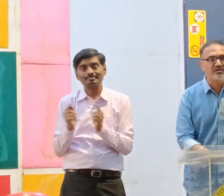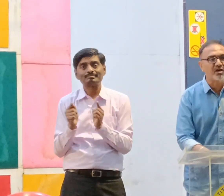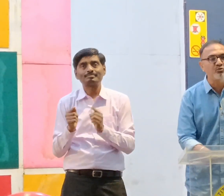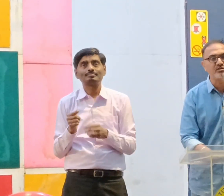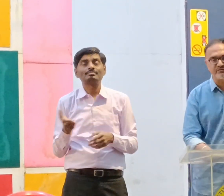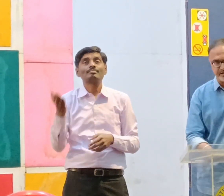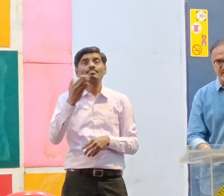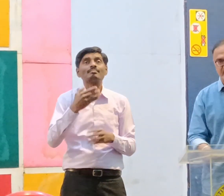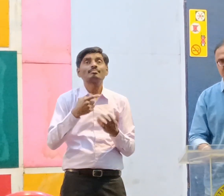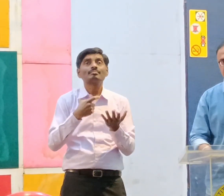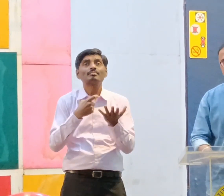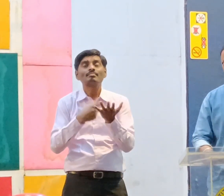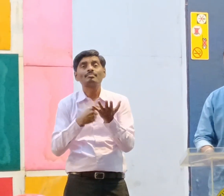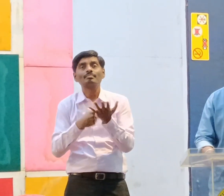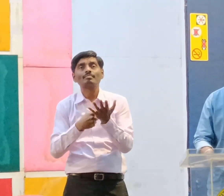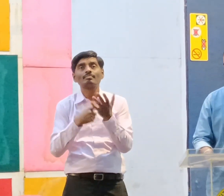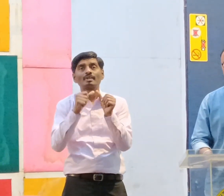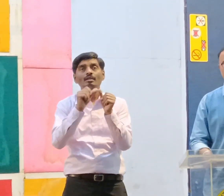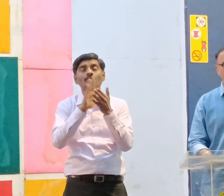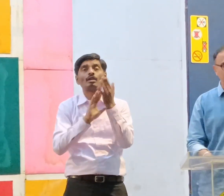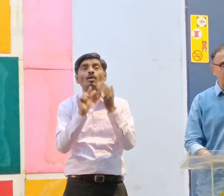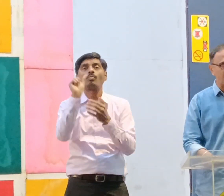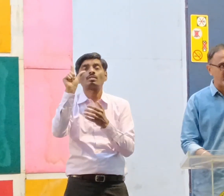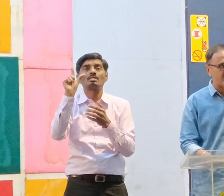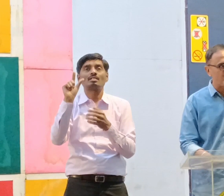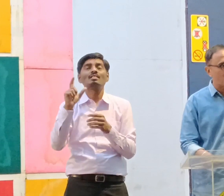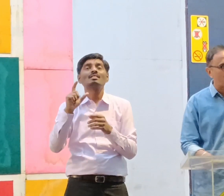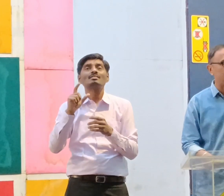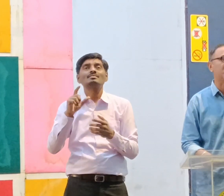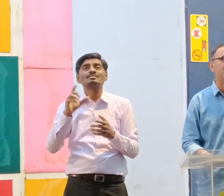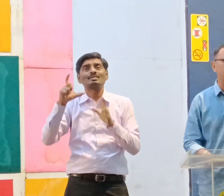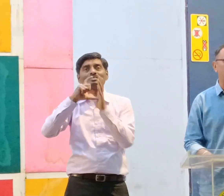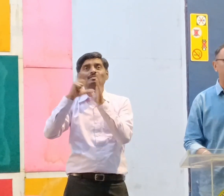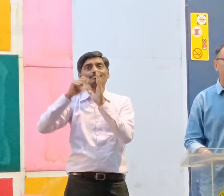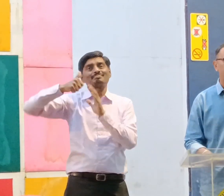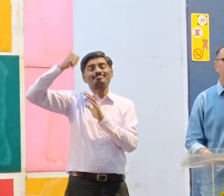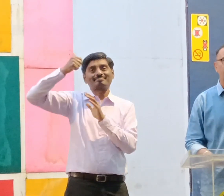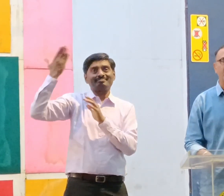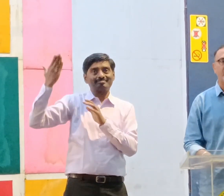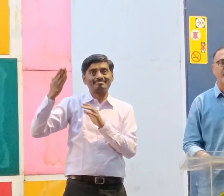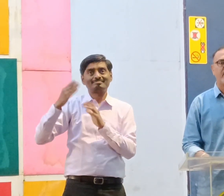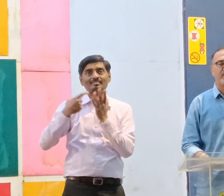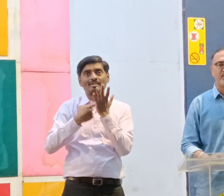બેટ્સમેન રાહુલ દ્રવિડ જે અત્યારે ભારતીય ક્રિકેટ ટીમનો કોચ છે